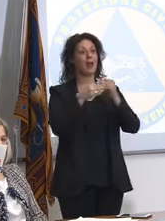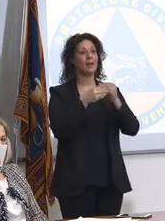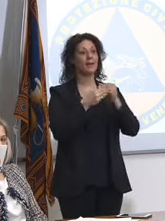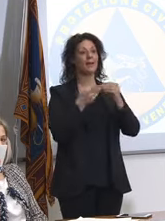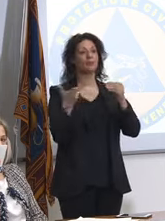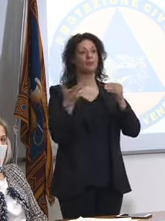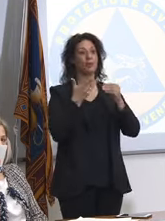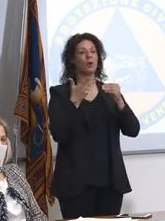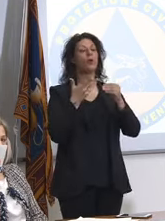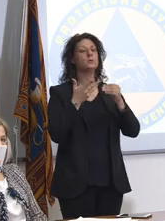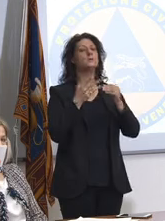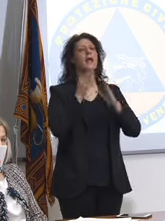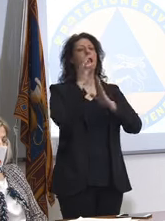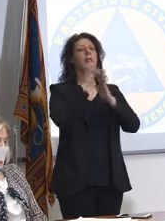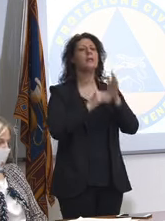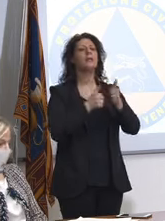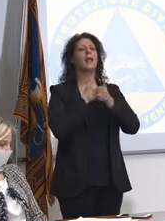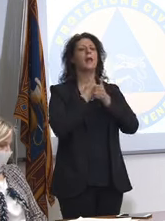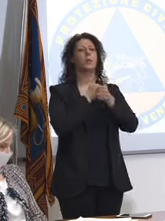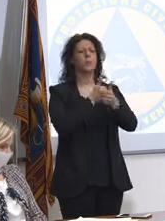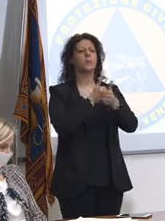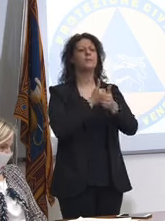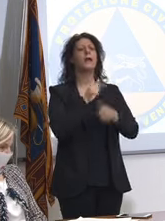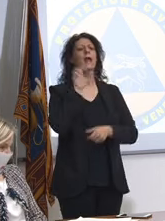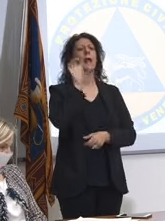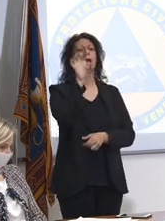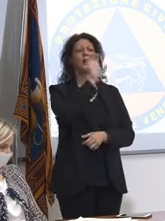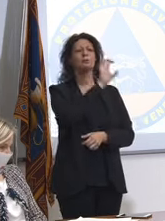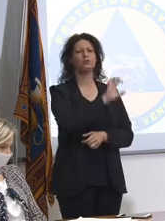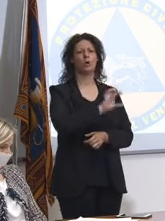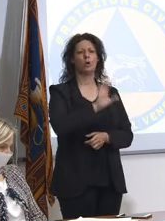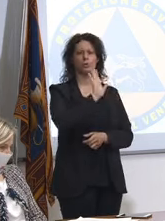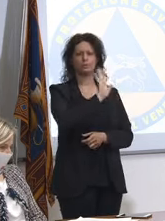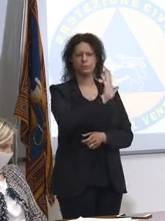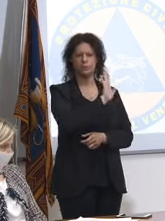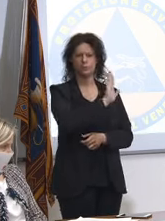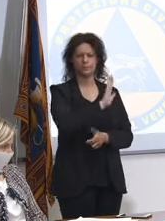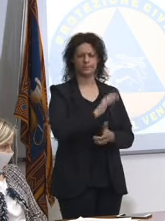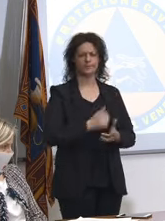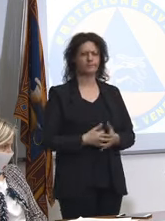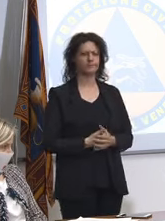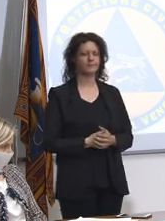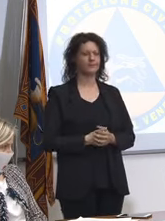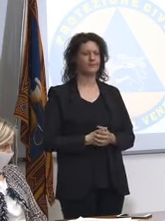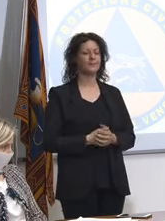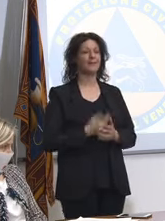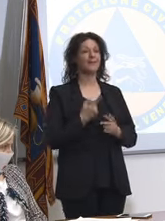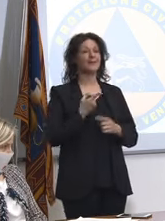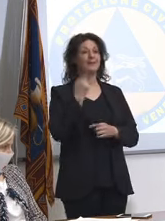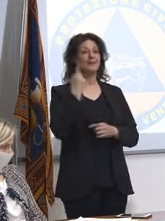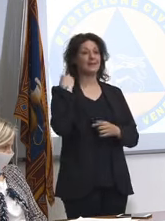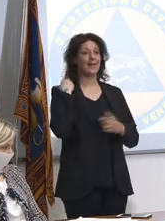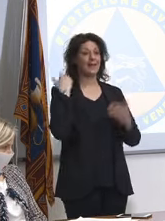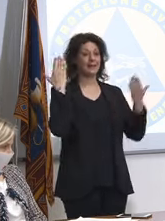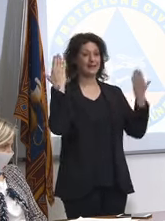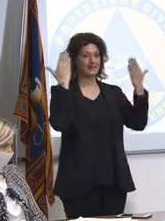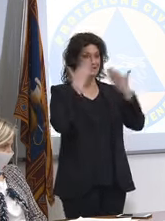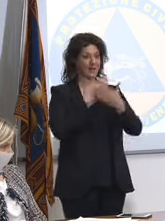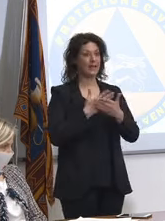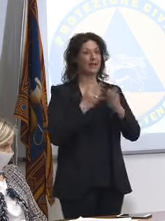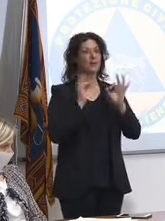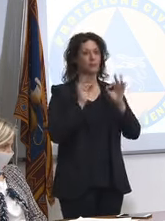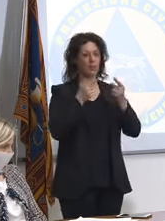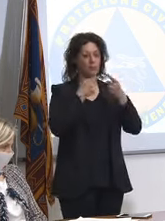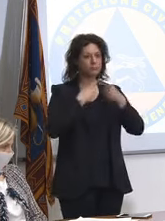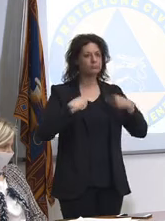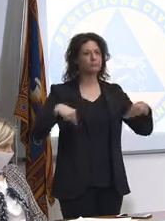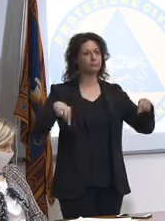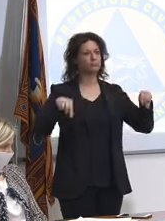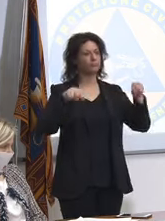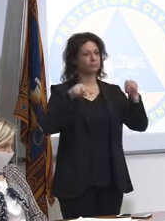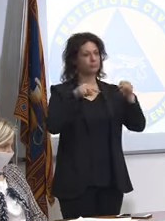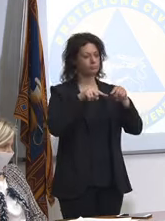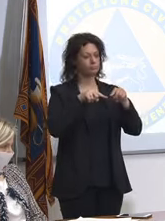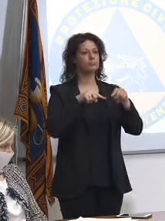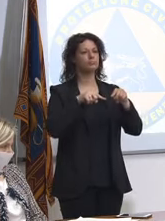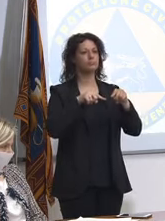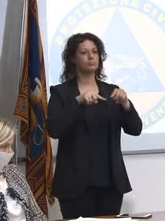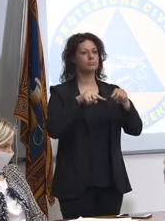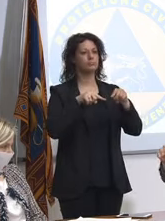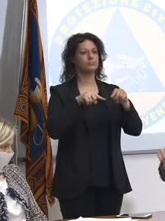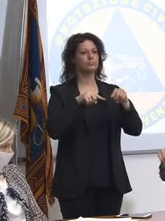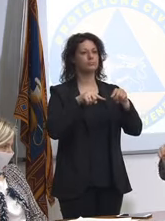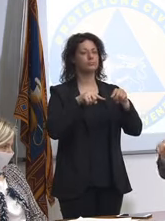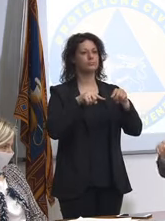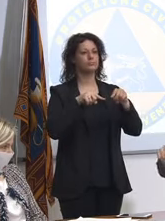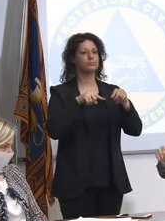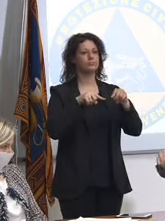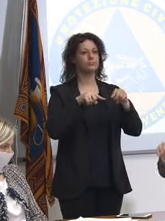delle regioni, la conferenza delle regioni. Ieri sera la conferenza si è riunita in virtù di un lavoro poi fatto fra